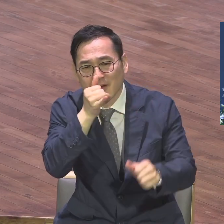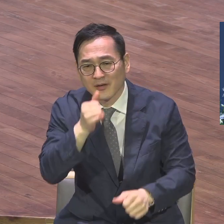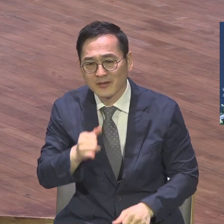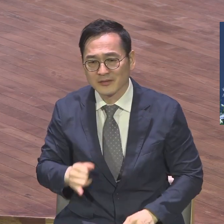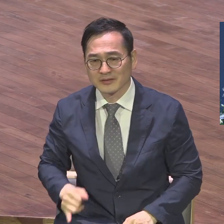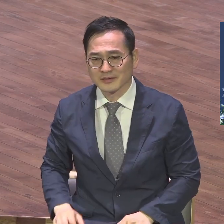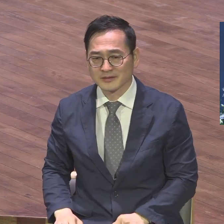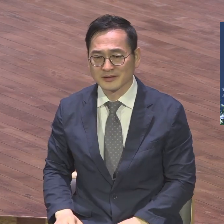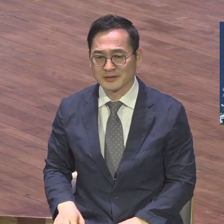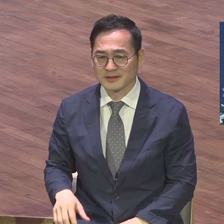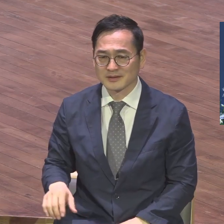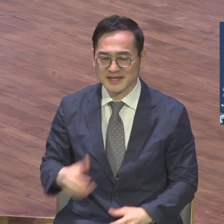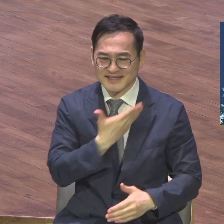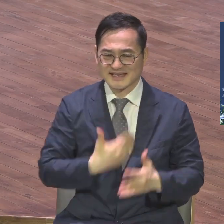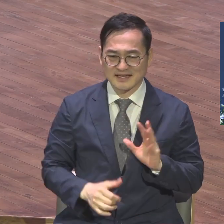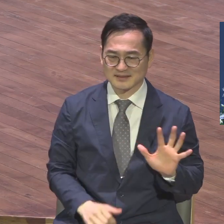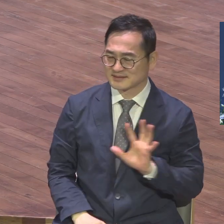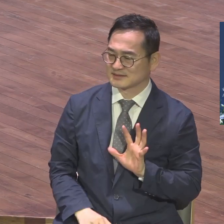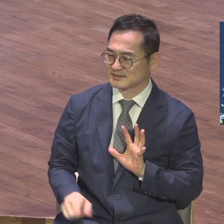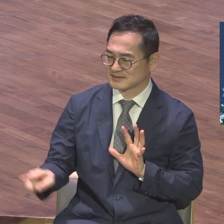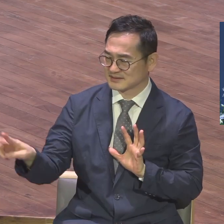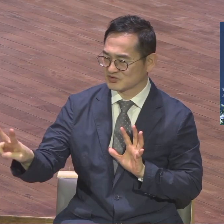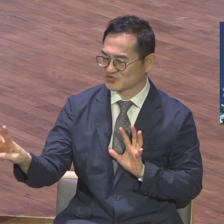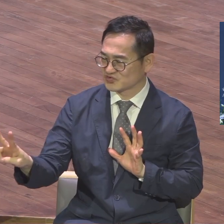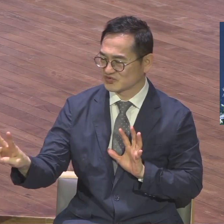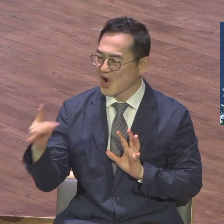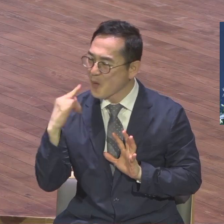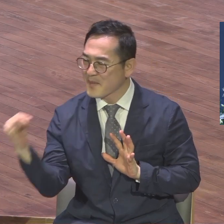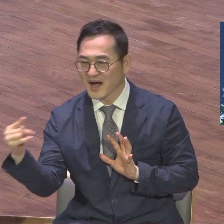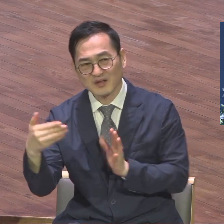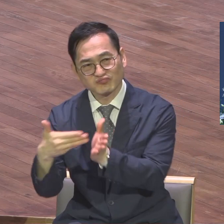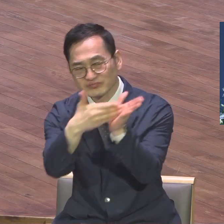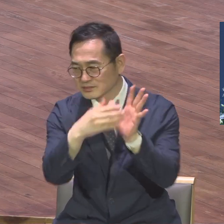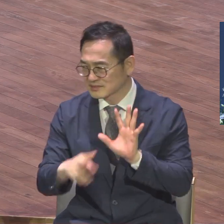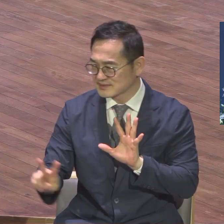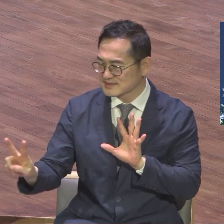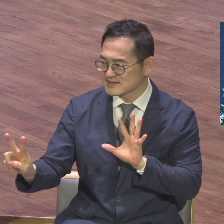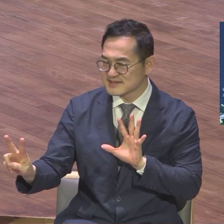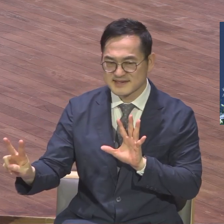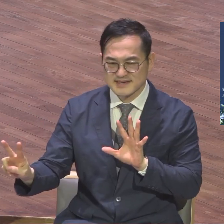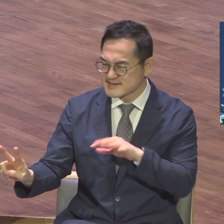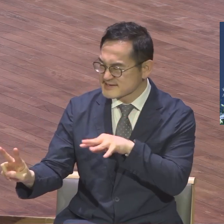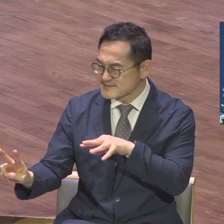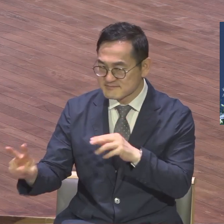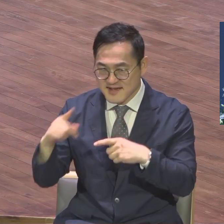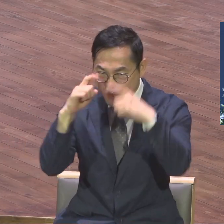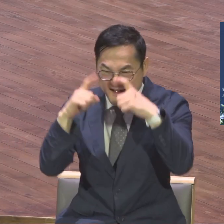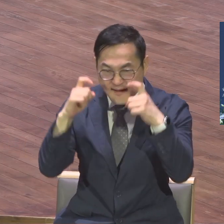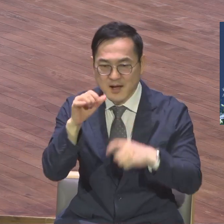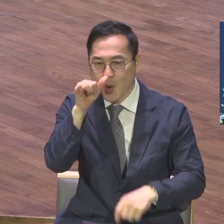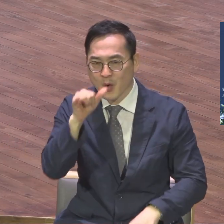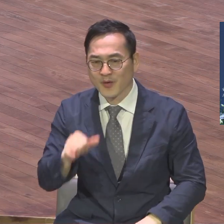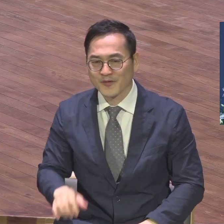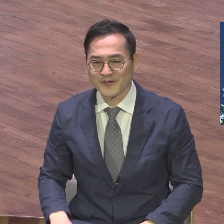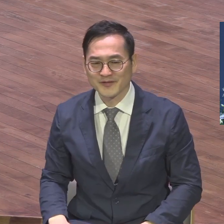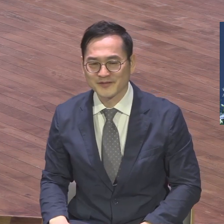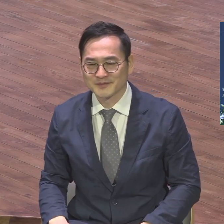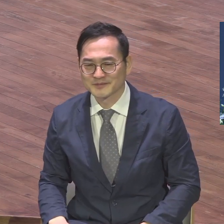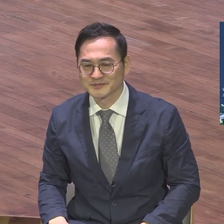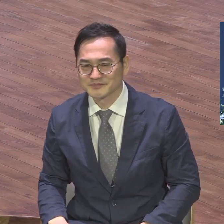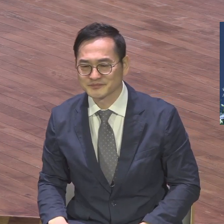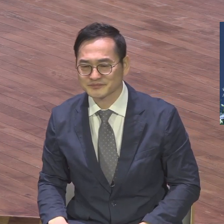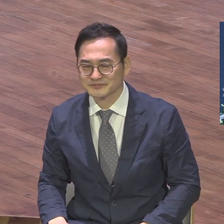야고보와 요한을 보면서 화를 냈다 그랬어요. 자, 그때 예수님께서 데려다가